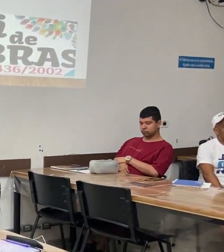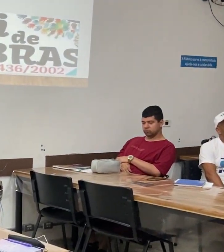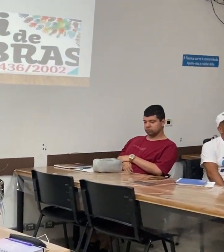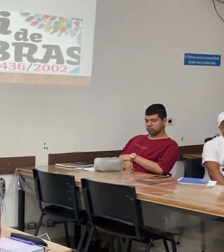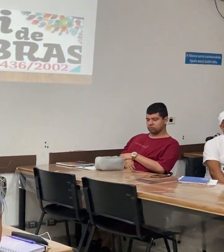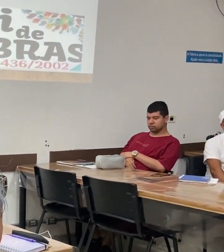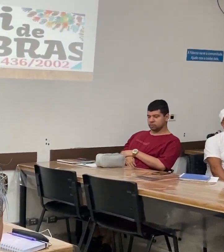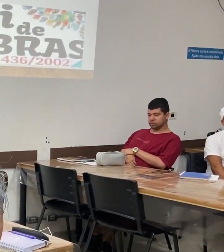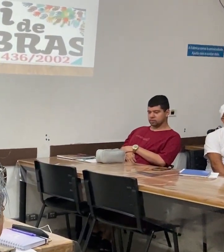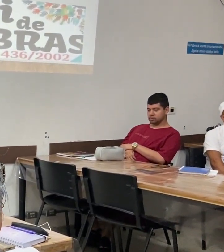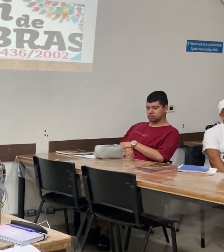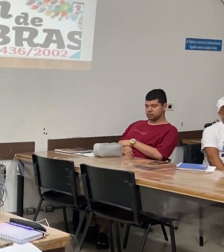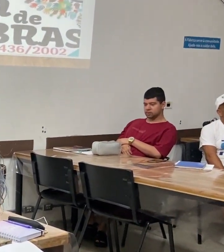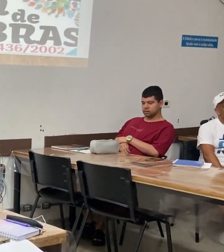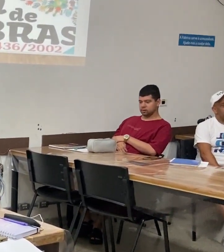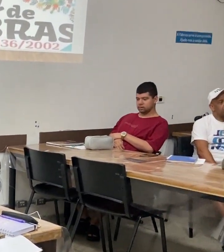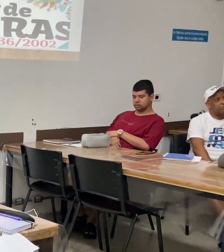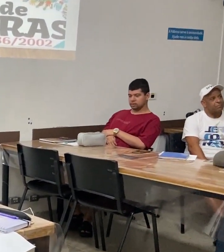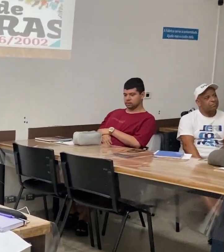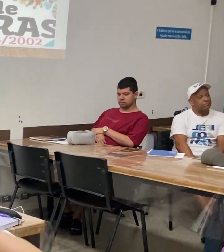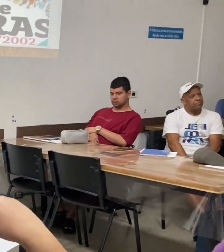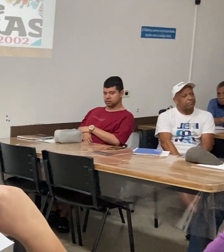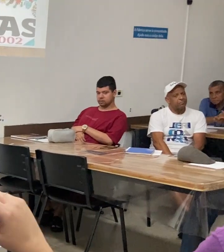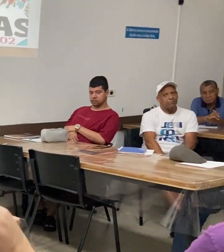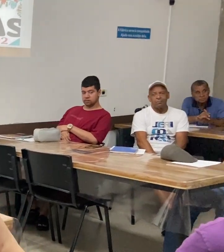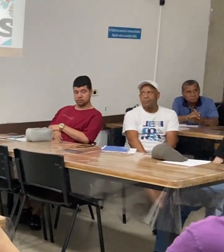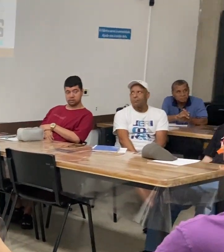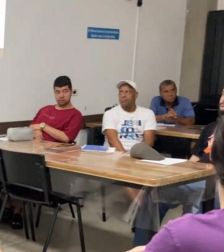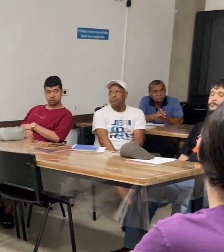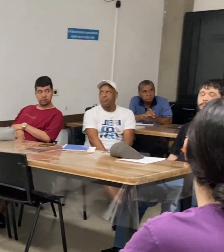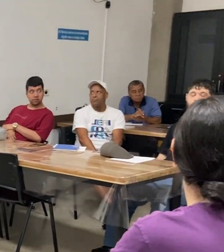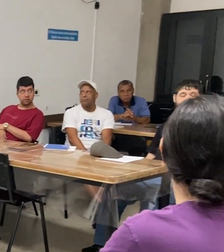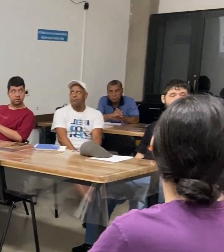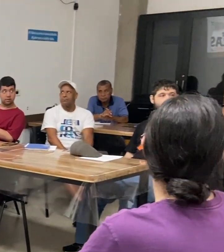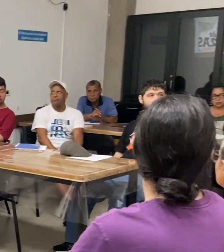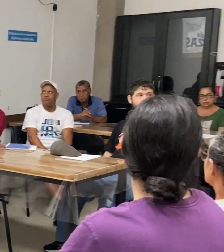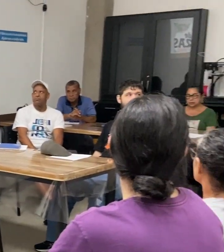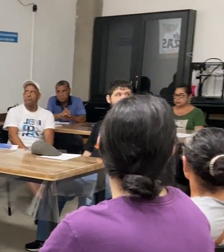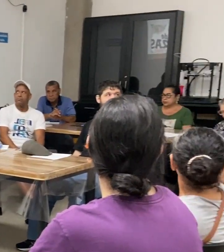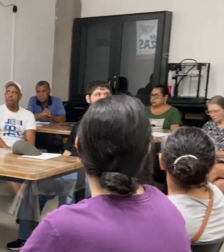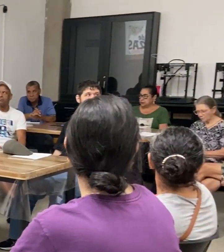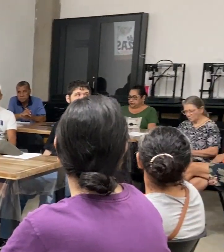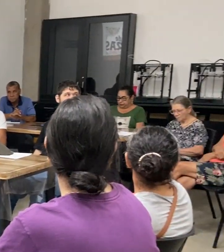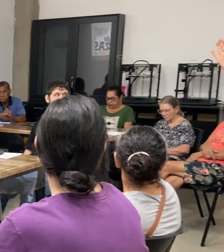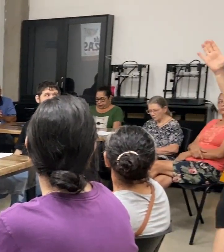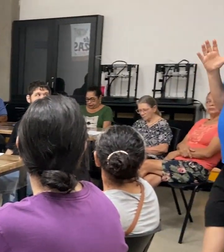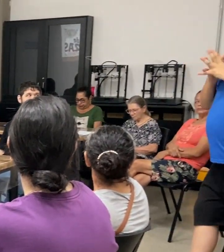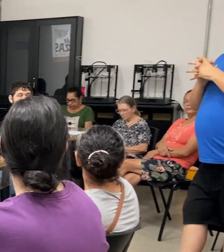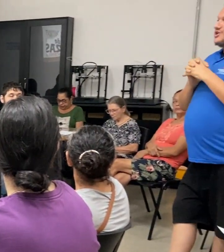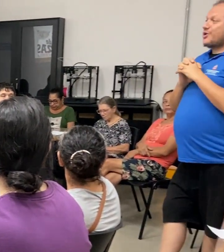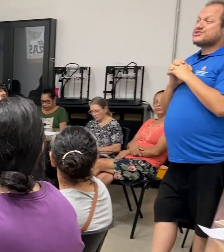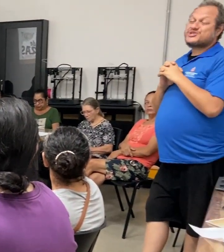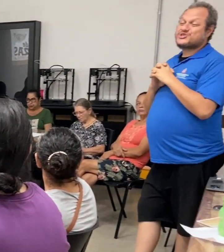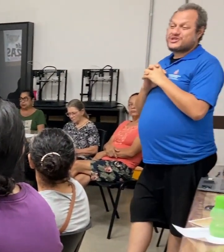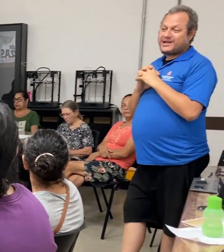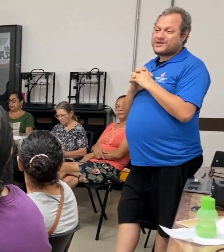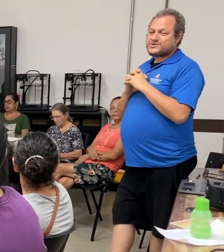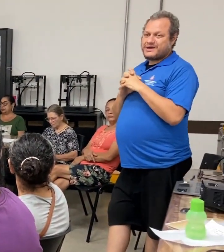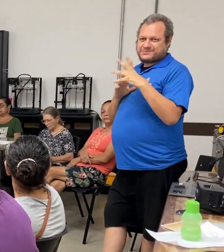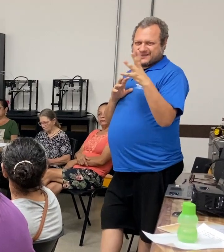teria que ter, não é? Enfim. Mas estamos aí, lutando ainda, né, e conquistando outras coisas, vamos ver a gente, onde a gente chega nisso. Mas